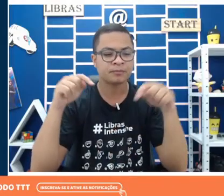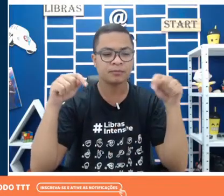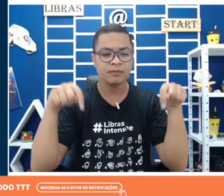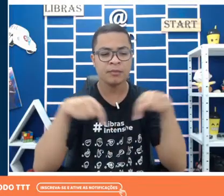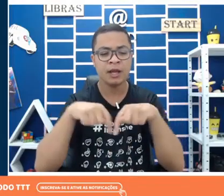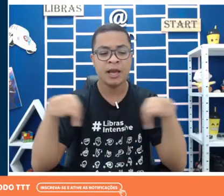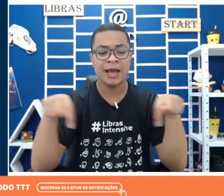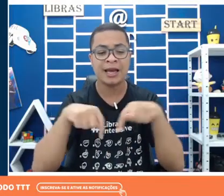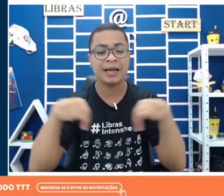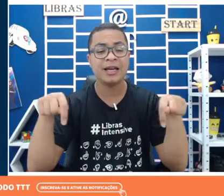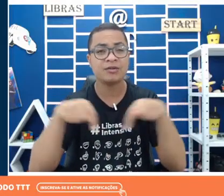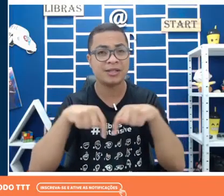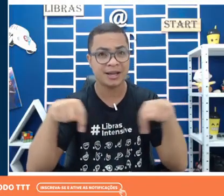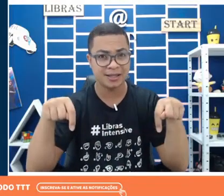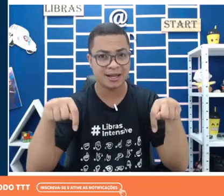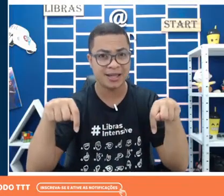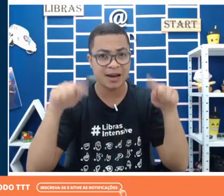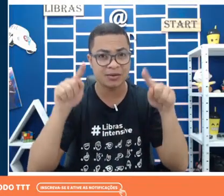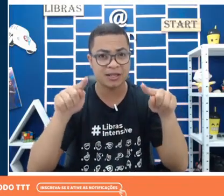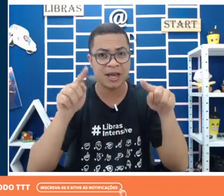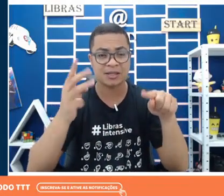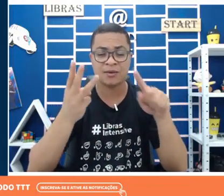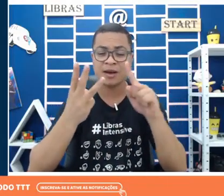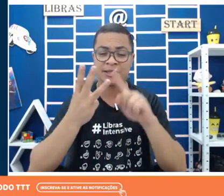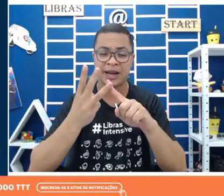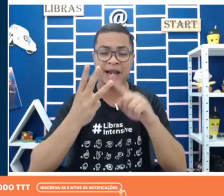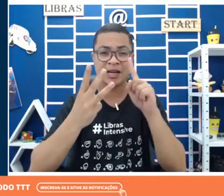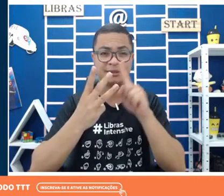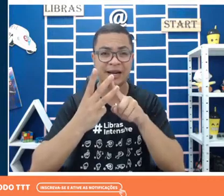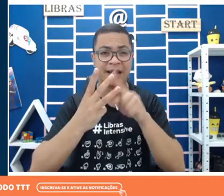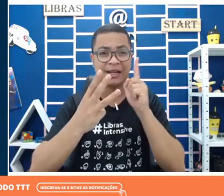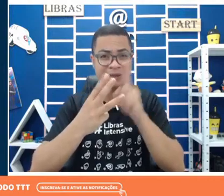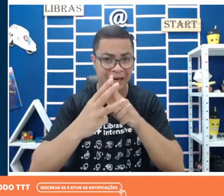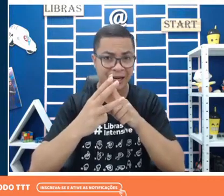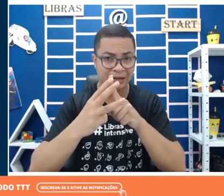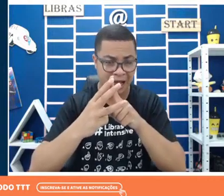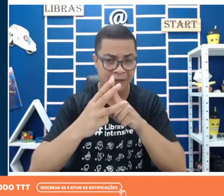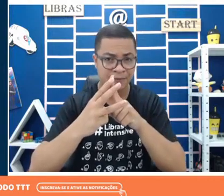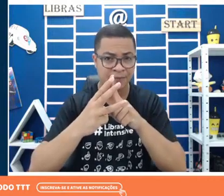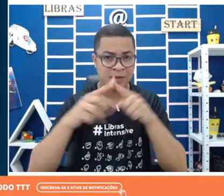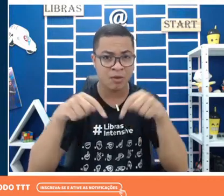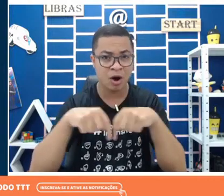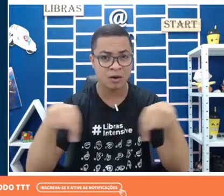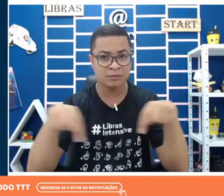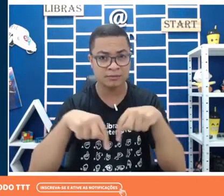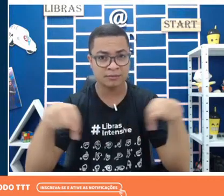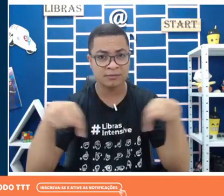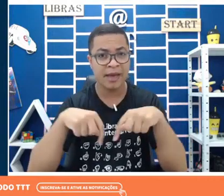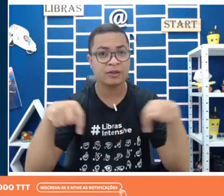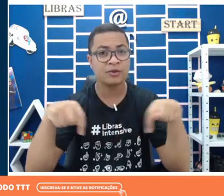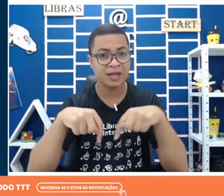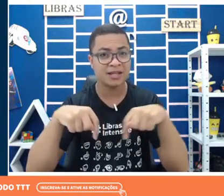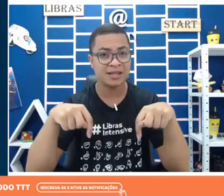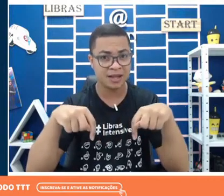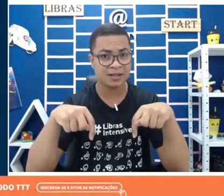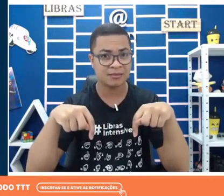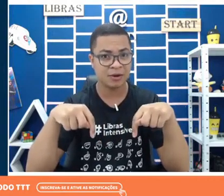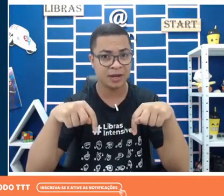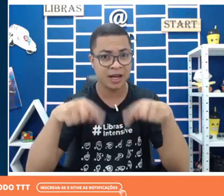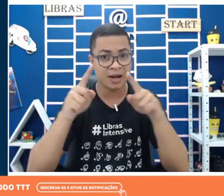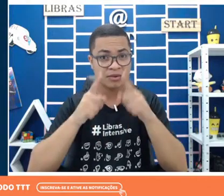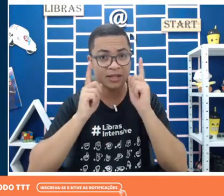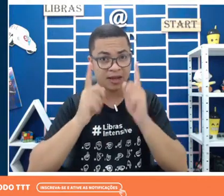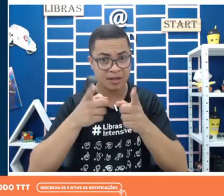aula. Regrinha dos 3 T's, tá? Não se esqueçam. Treine, treine, treine, tá? Então, ó, método 3